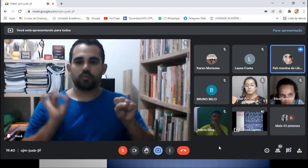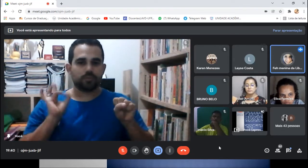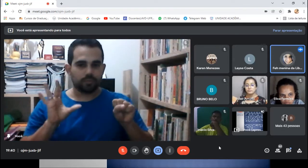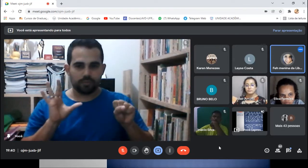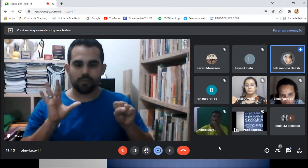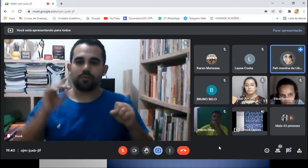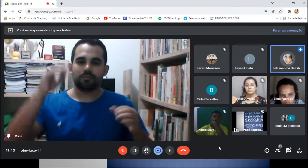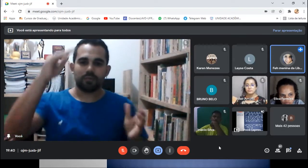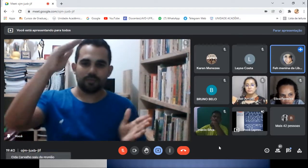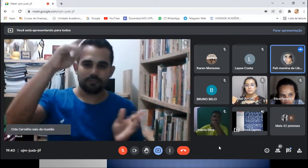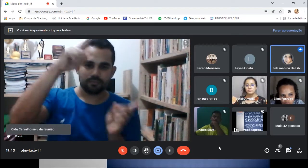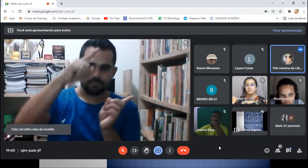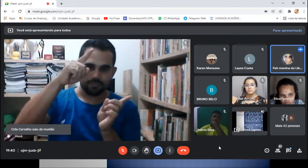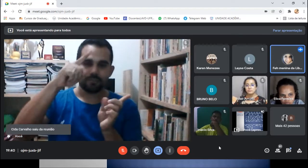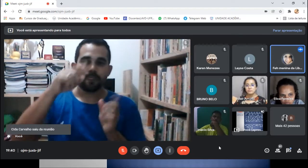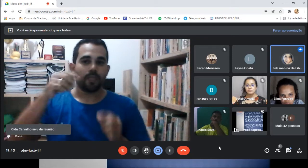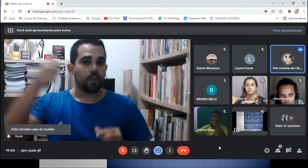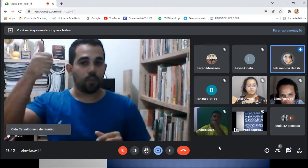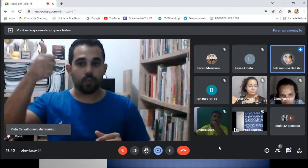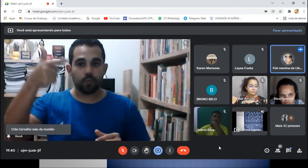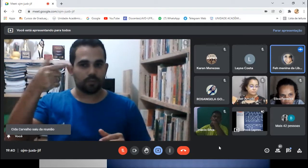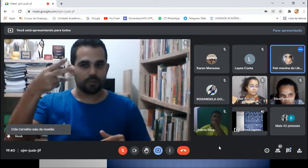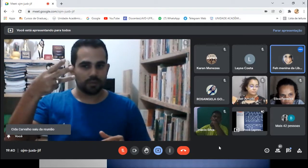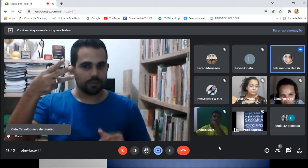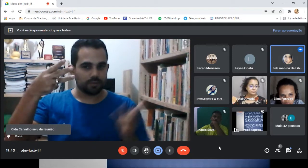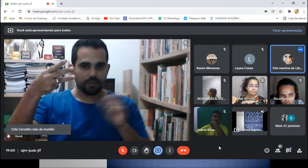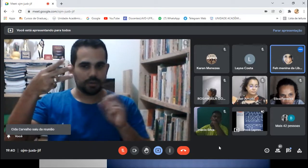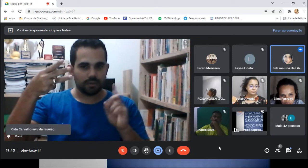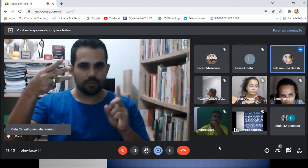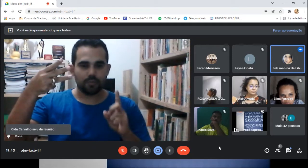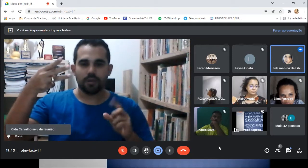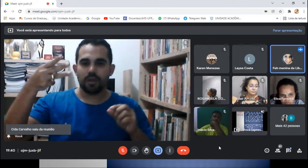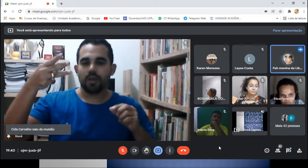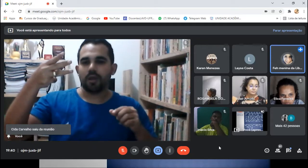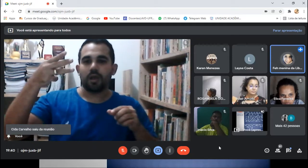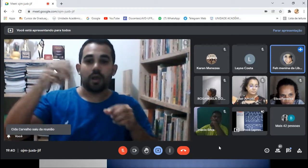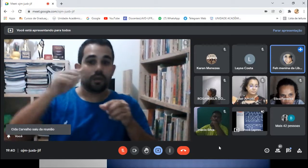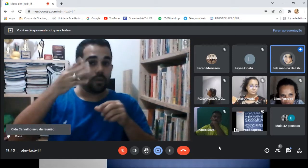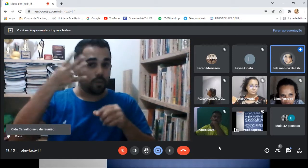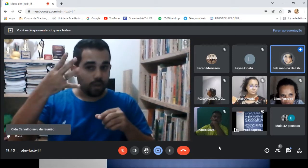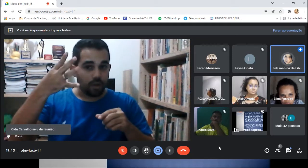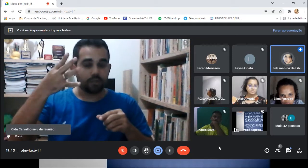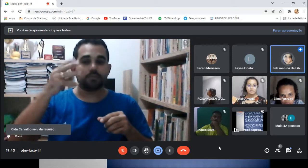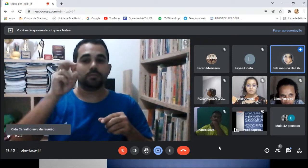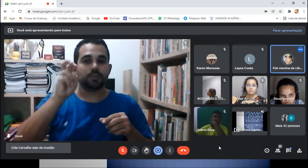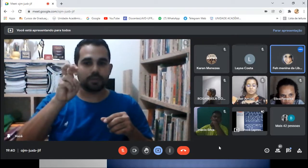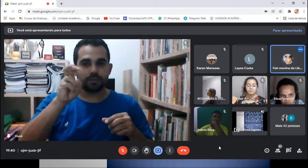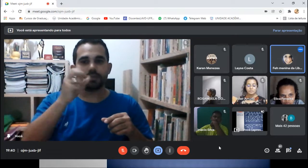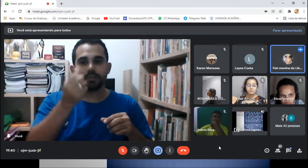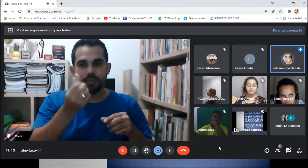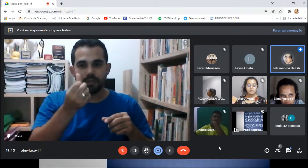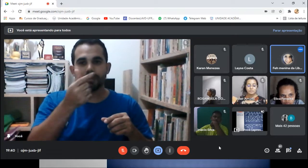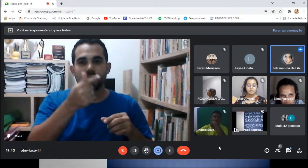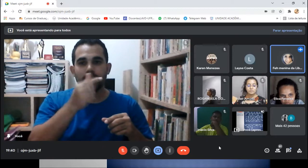a numerais, tipo 5, 6, e não a 1, 2, 3, ou 4, ou 5,